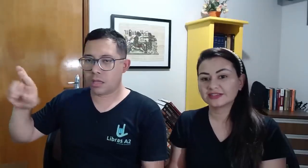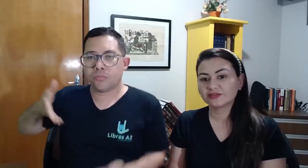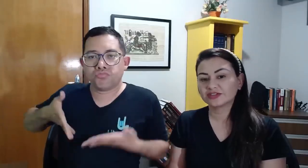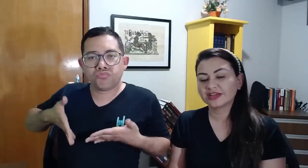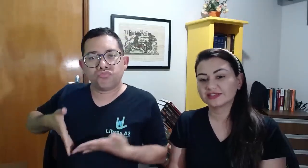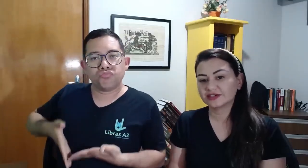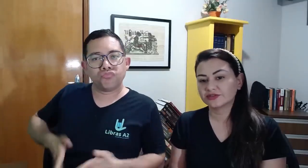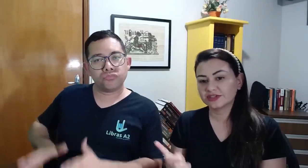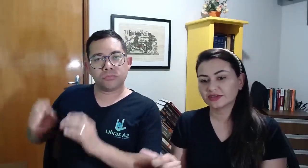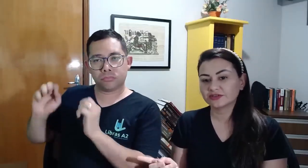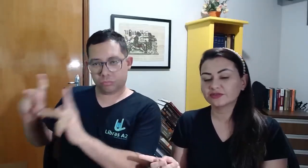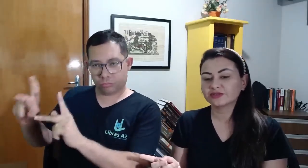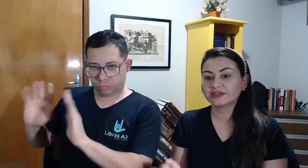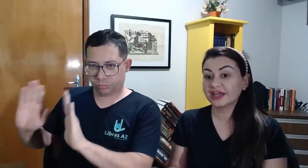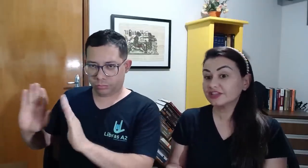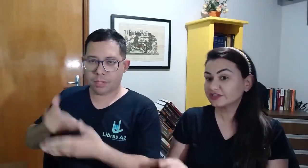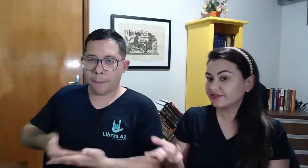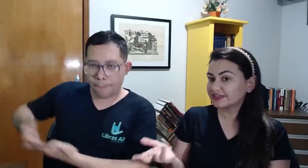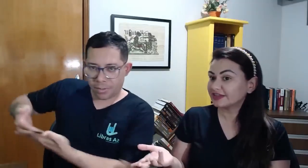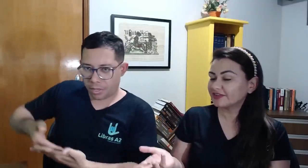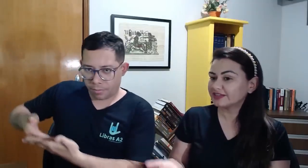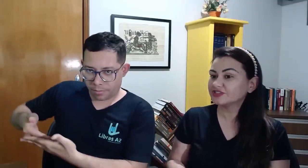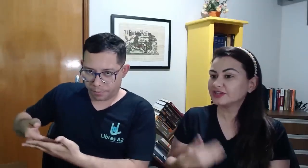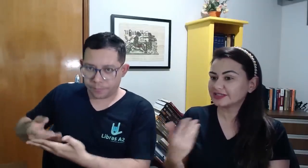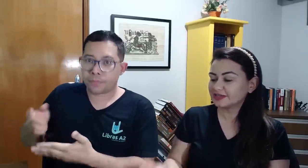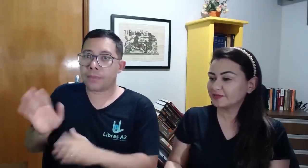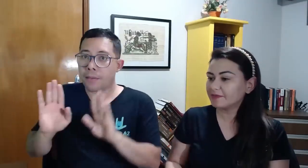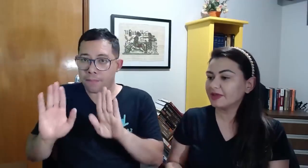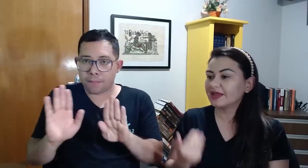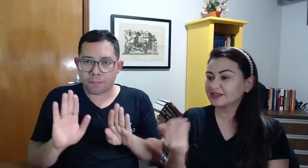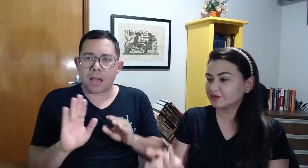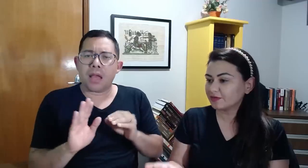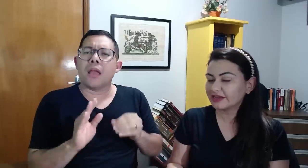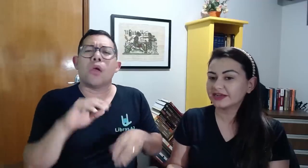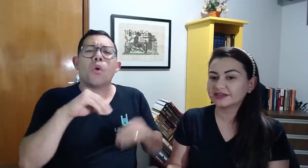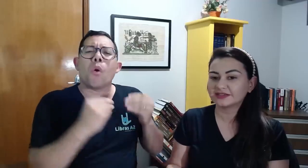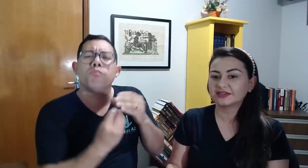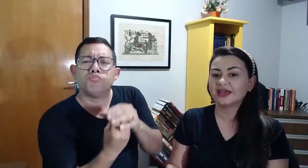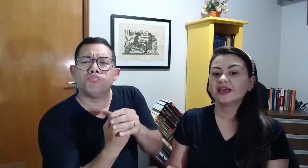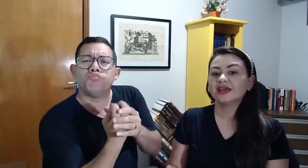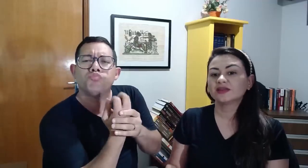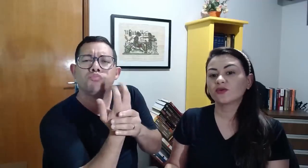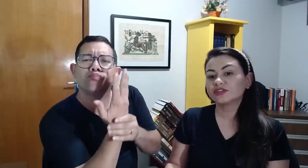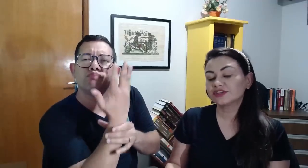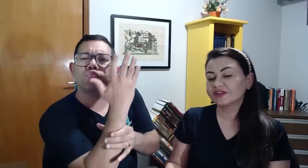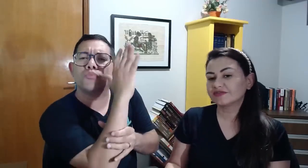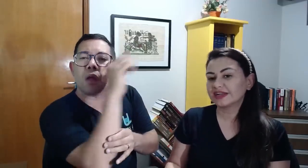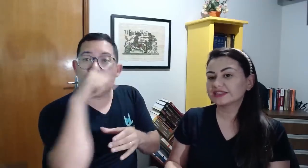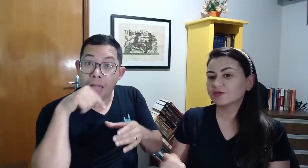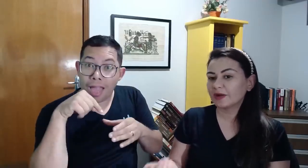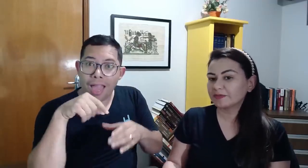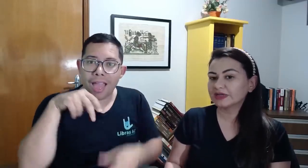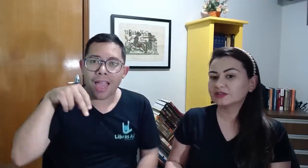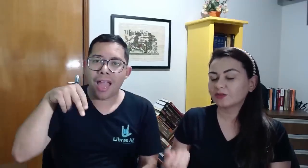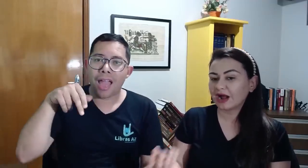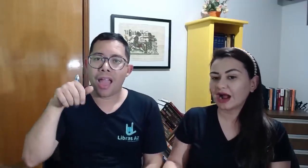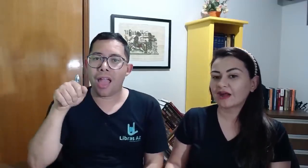sinal de nascer que o Gesiel está usando, que faz referência de nascer bebê, nascer uma criança, né? Então, quando a gente está falando que vai nascer uma planta, uma árvore,